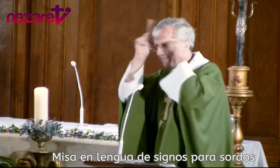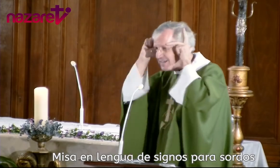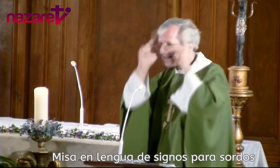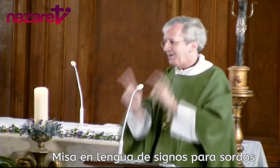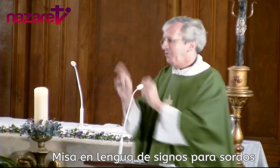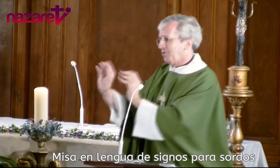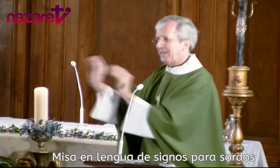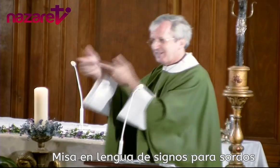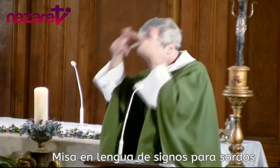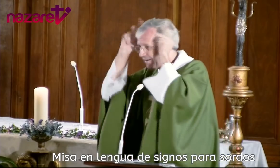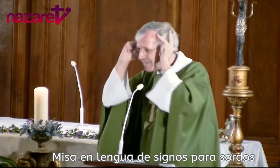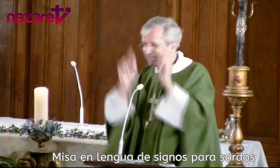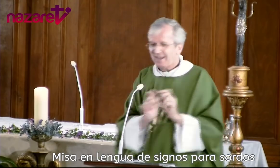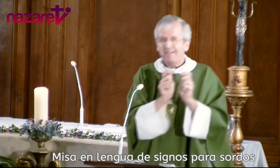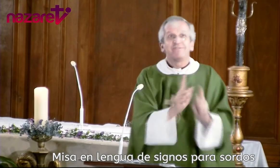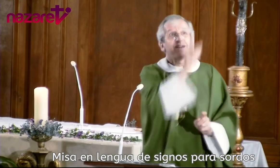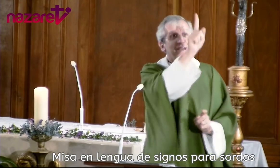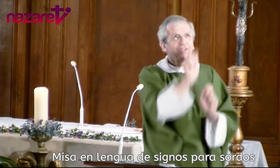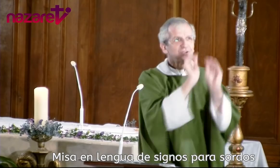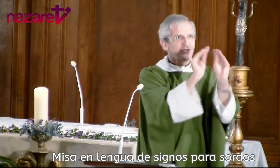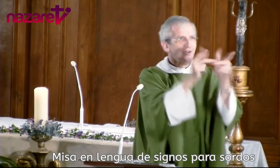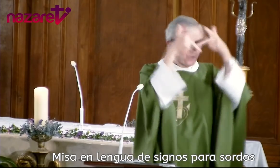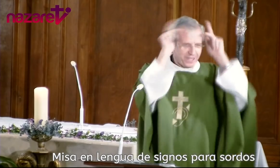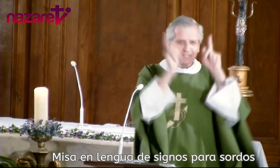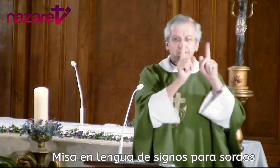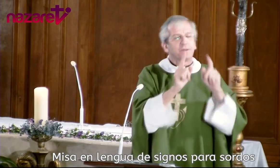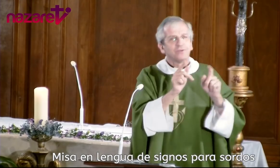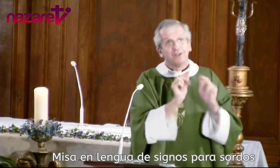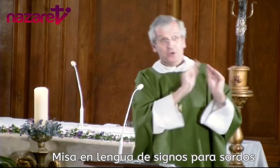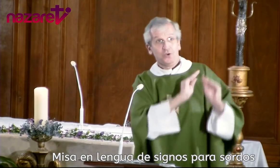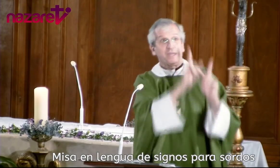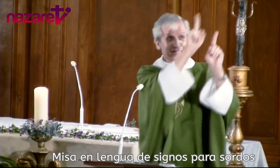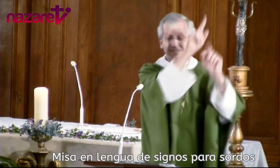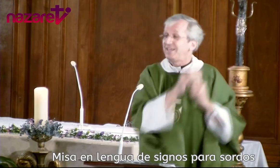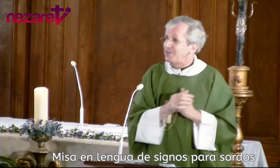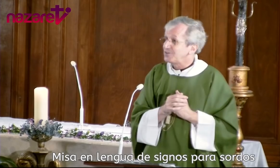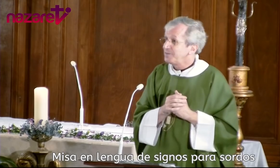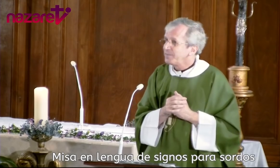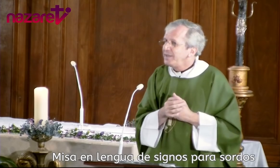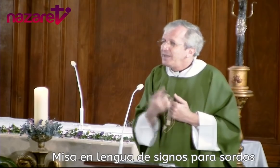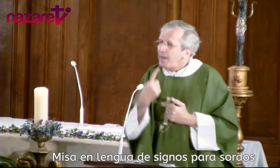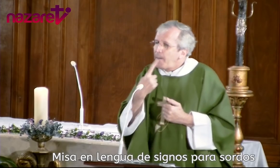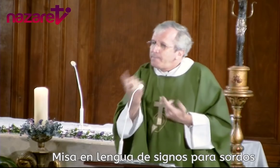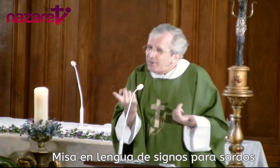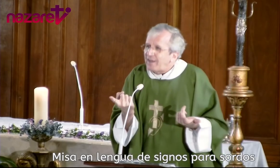César lo que es del César, dad a Dios lo que es de Dios. Pero hace